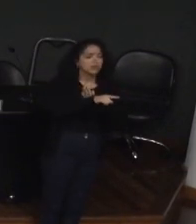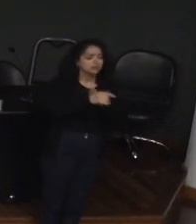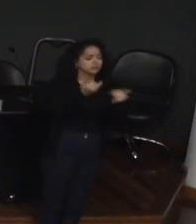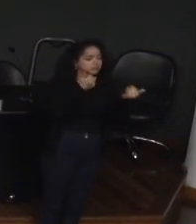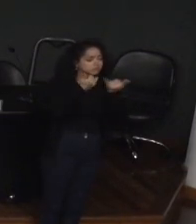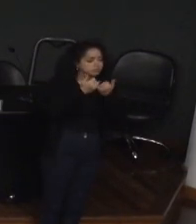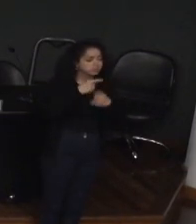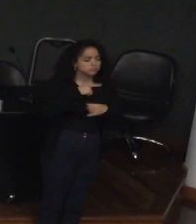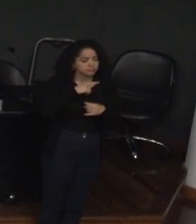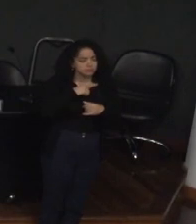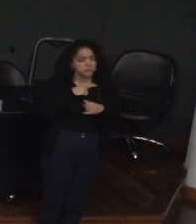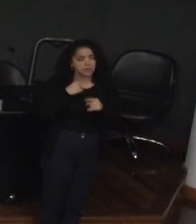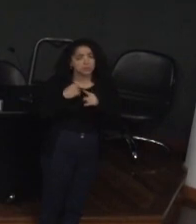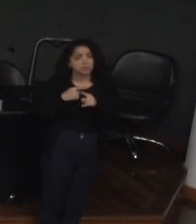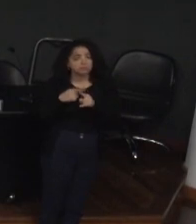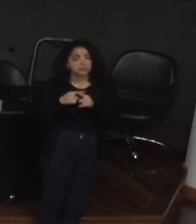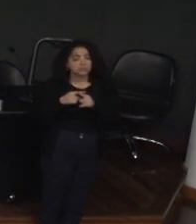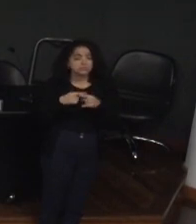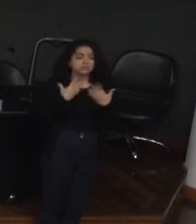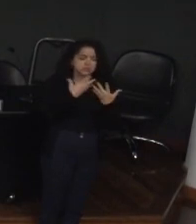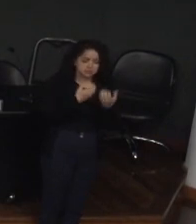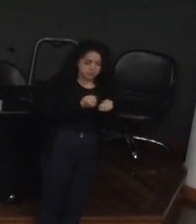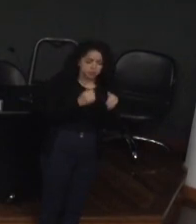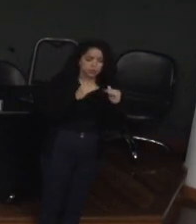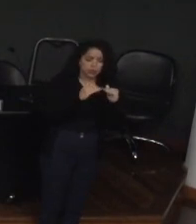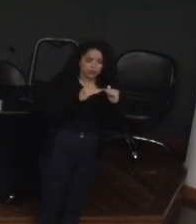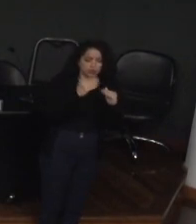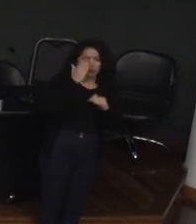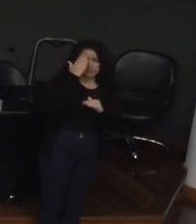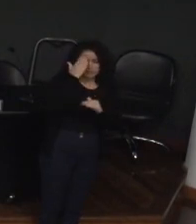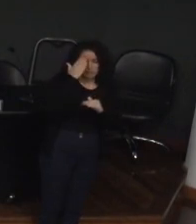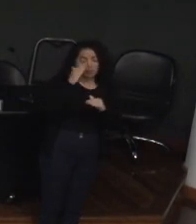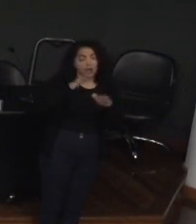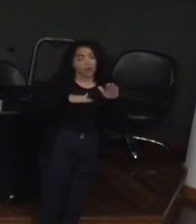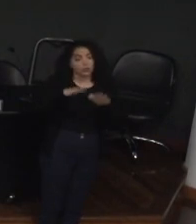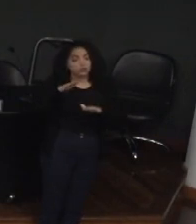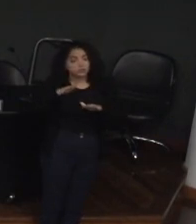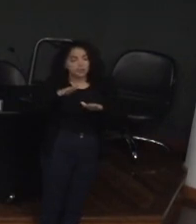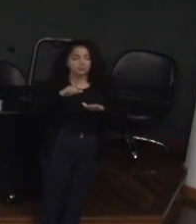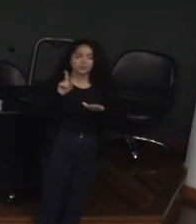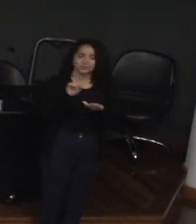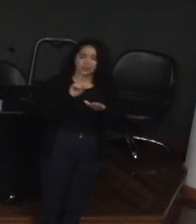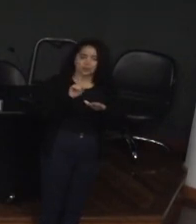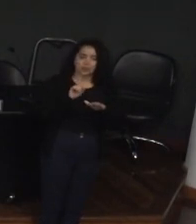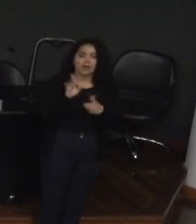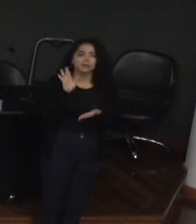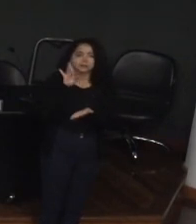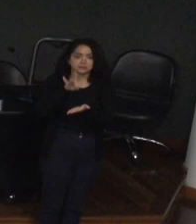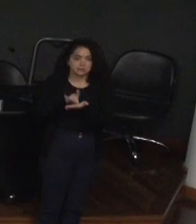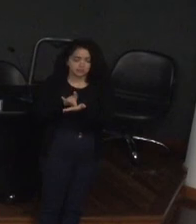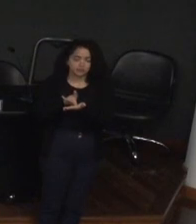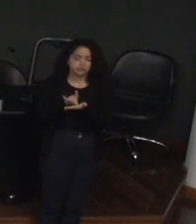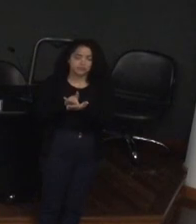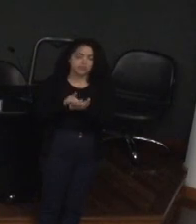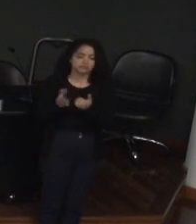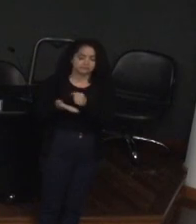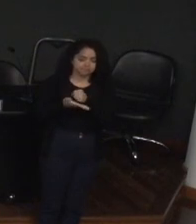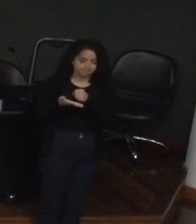aquele dado. Bom, mas se ele consentiu, ele sabe. Então, em alguns casos, ele não consentiu. Então, tem que legitimar a base de dados.